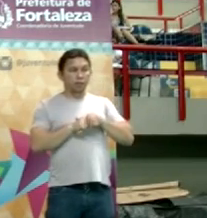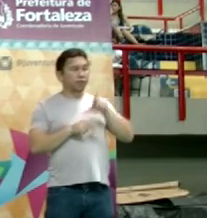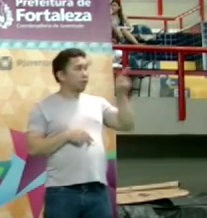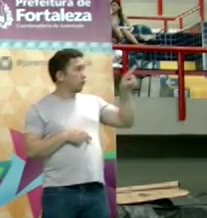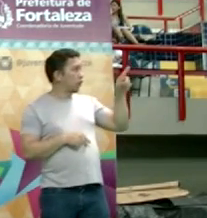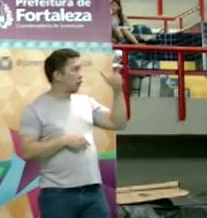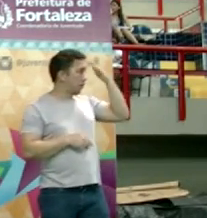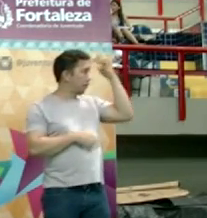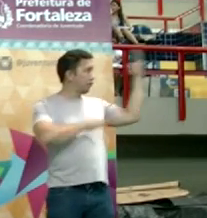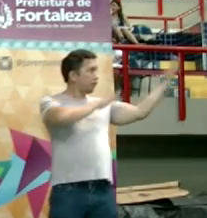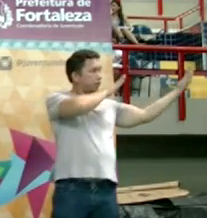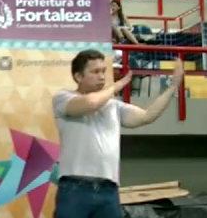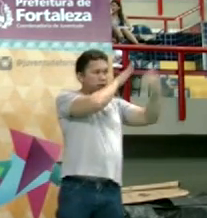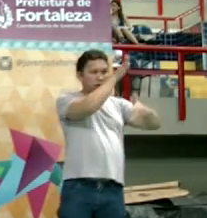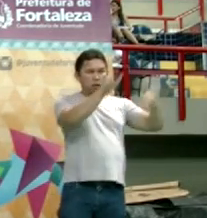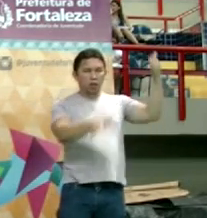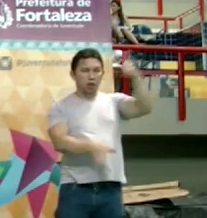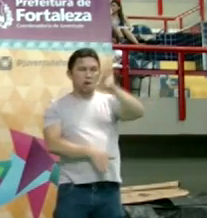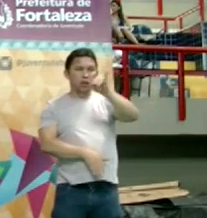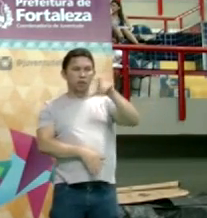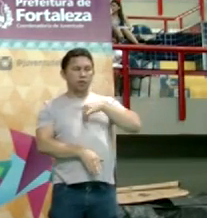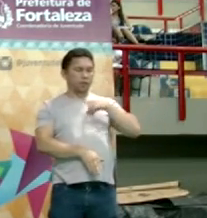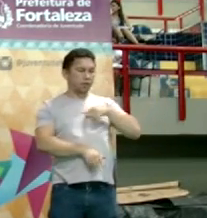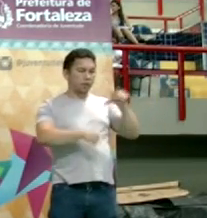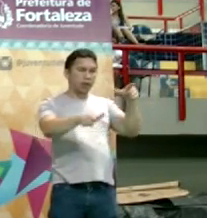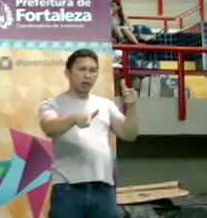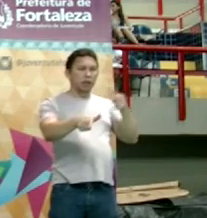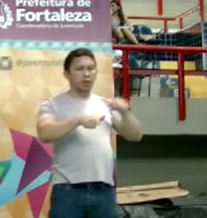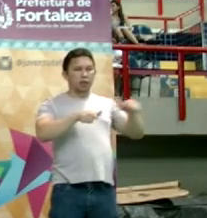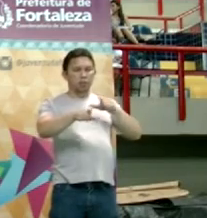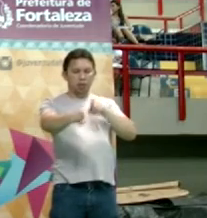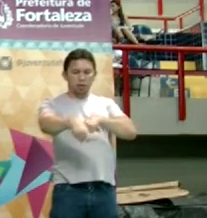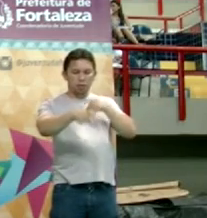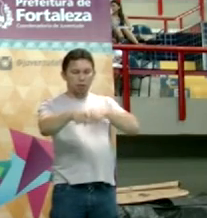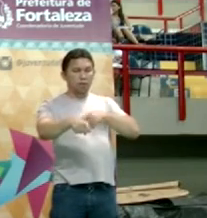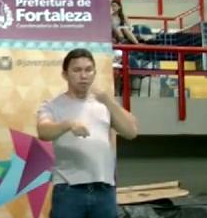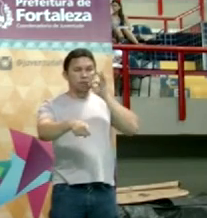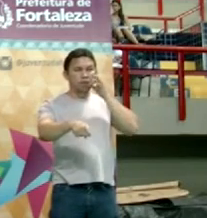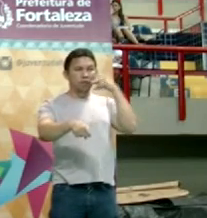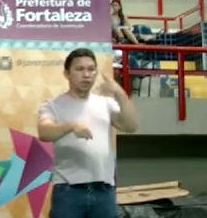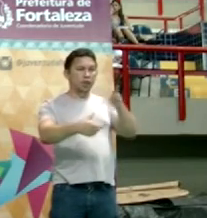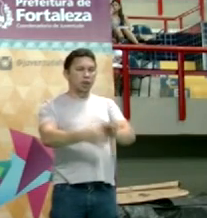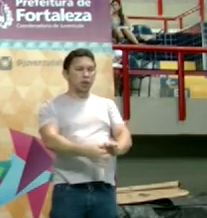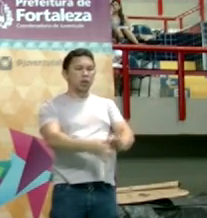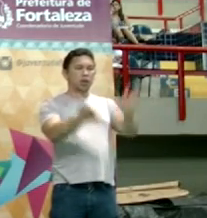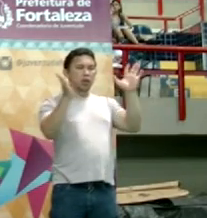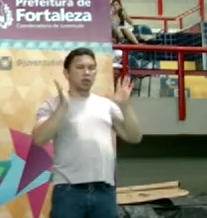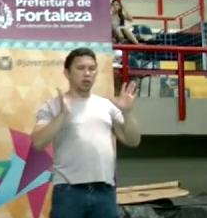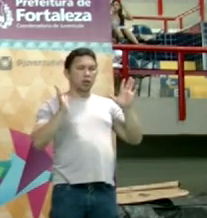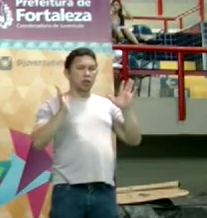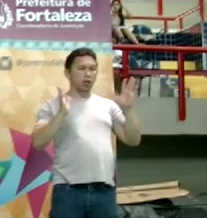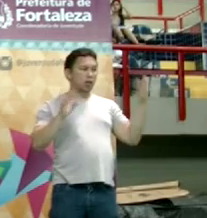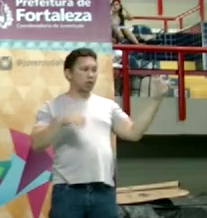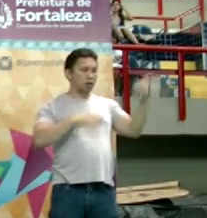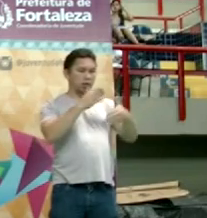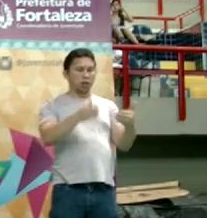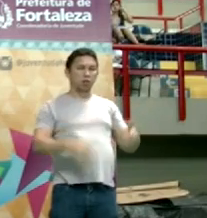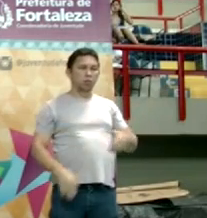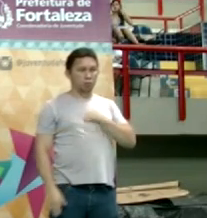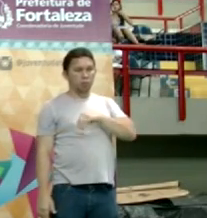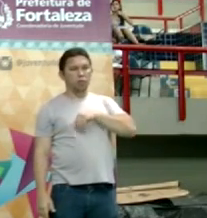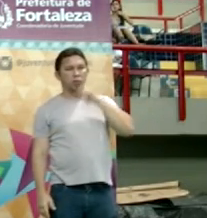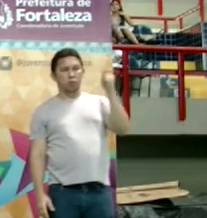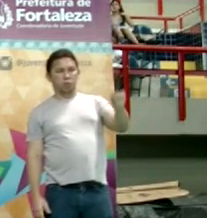quando esse imigrante chegar aqui, ele vai trabalhar na minha fazenda de café e ele é livre, ele é meu colono, eu vou pagar para